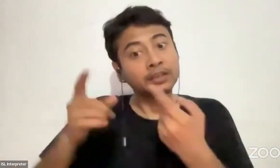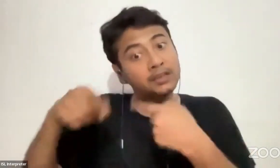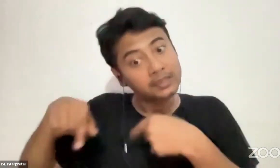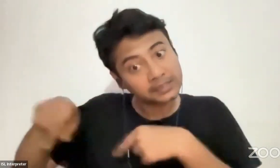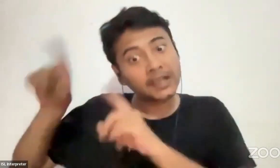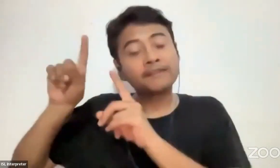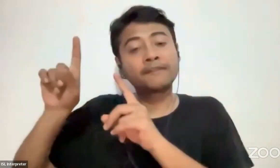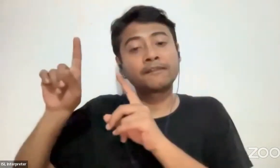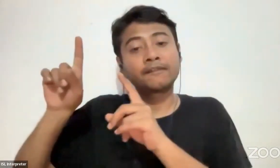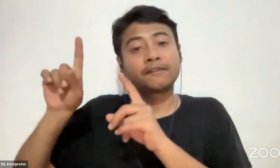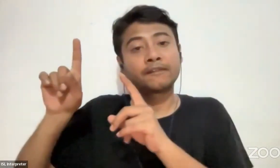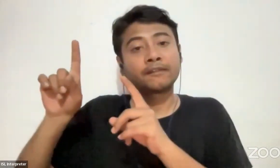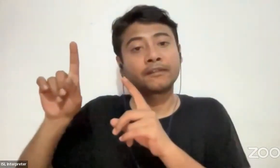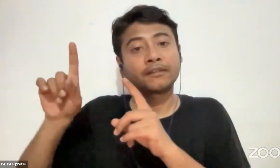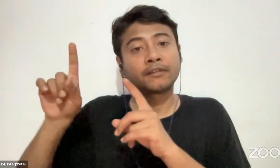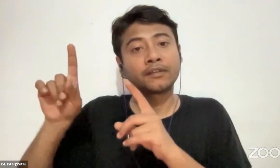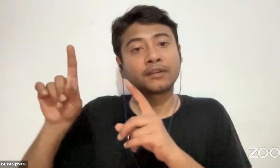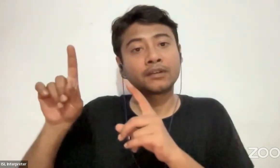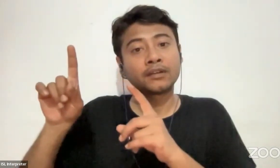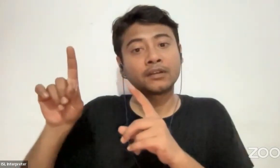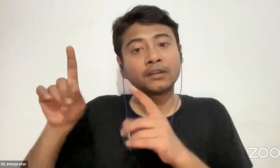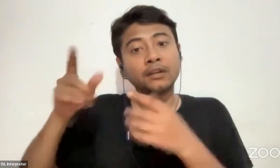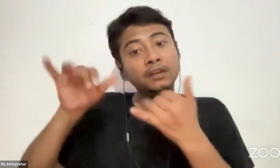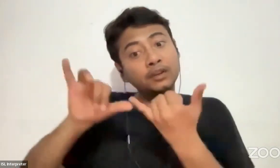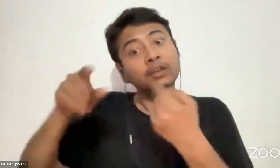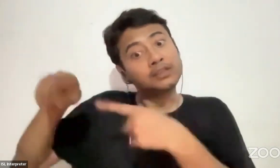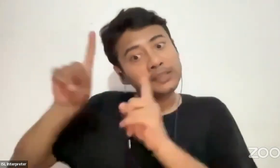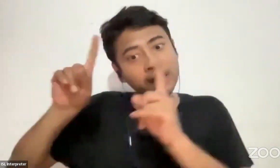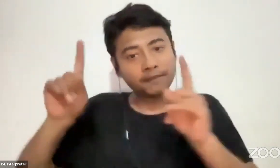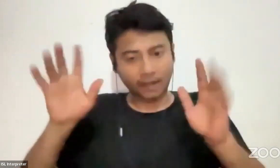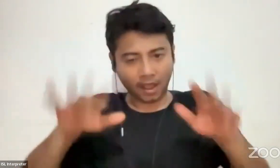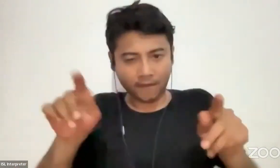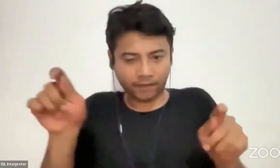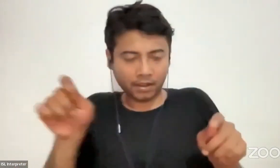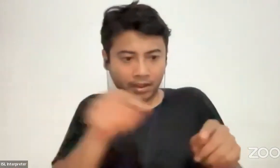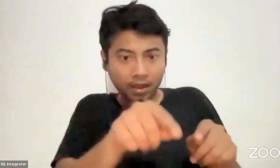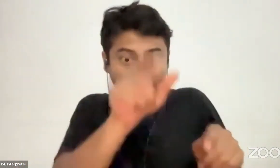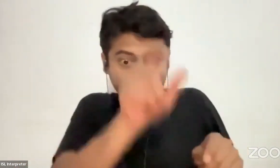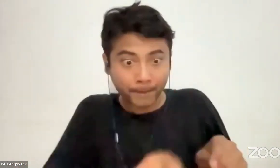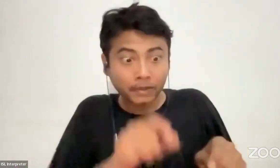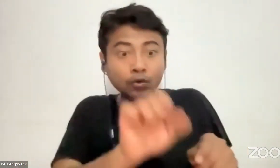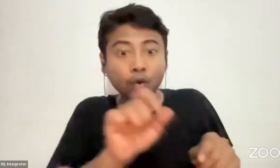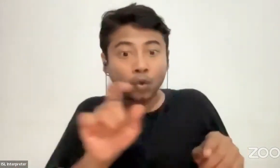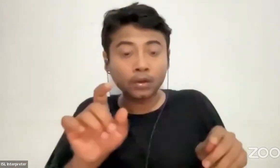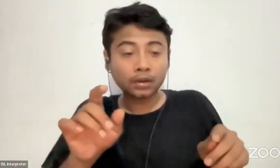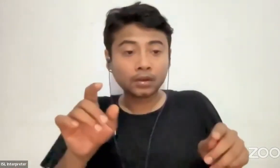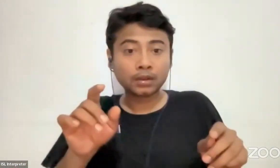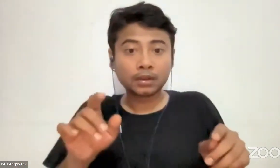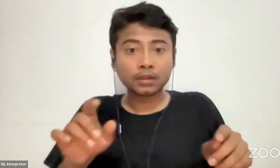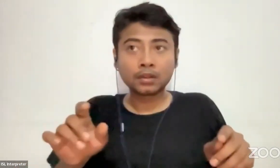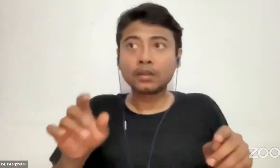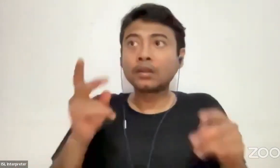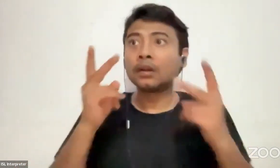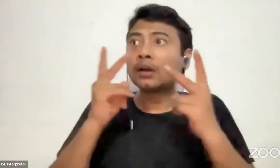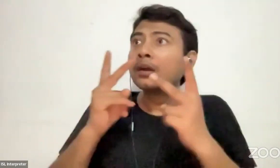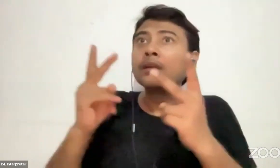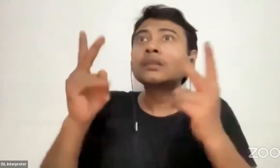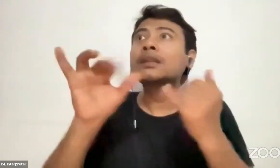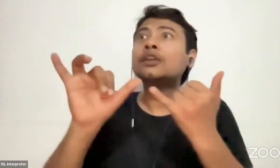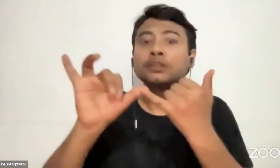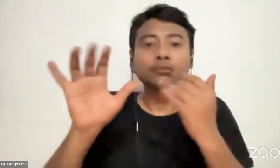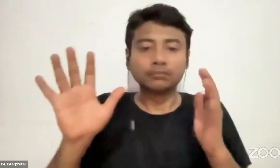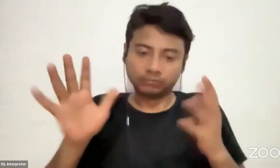मैं अपनी इंटरनल पोटेंसी से अपने आप को ढक लेता हूँ, दिखाई नहीं देता हूँ। जैसे आपने देखा होगा,